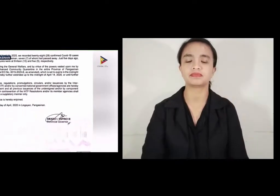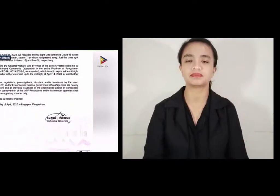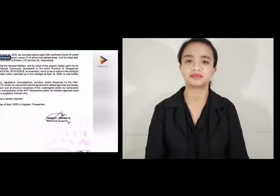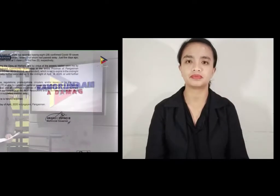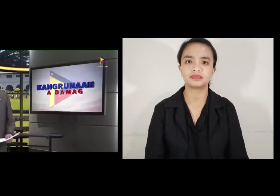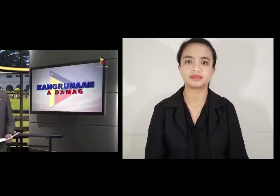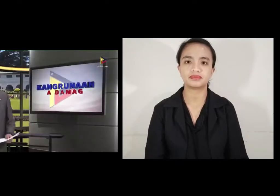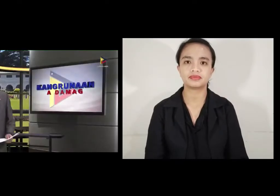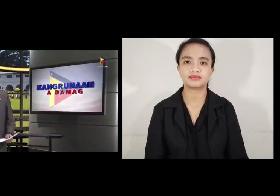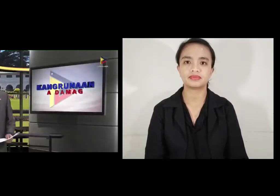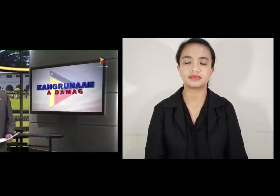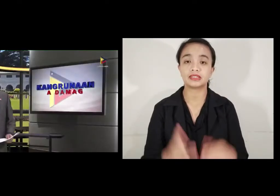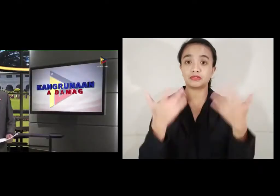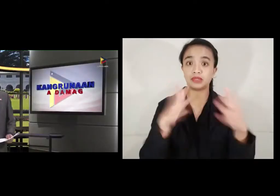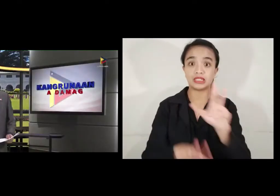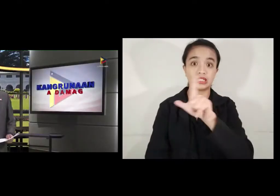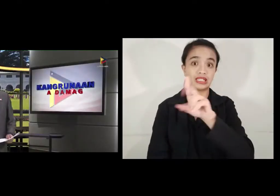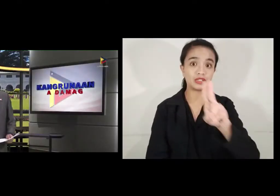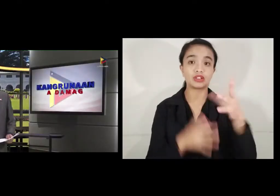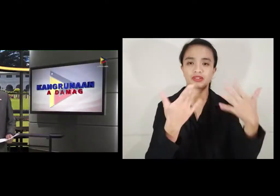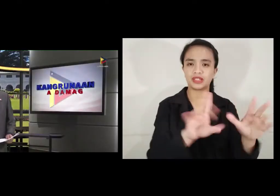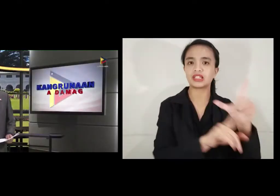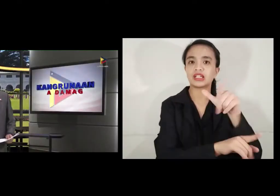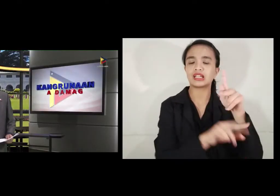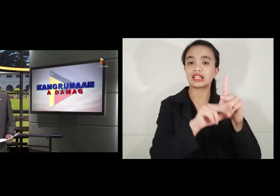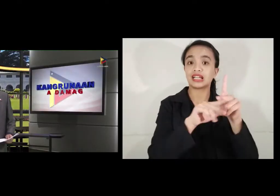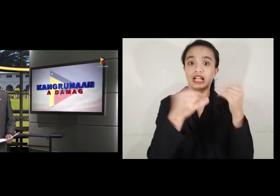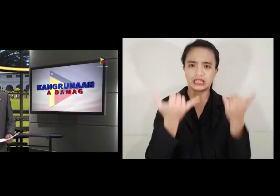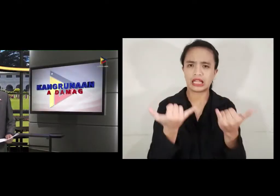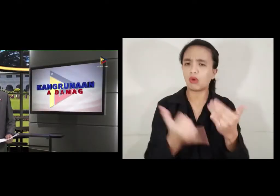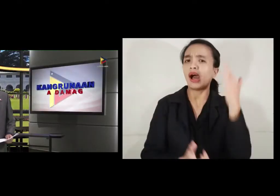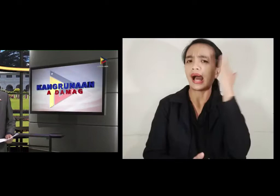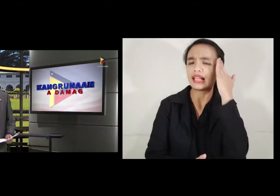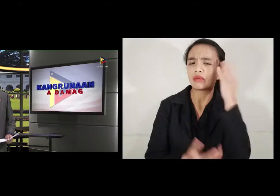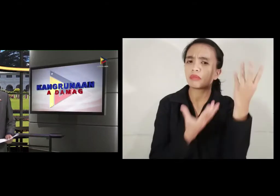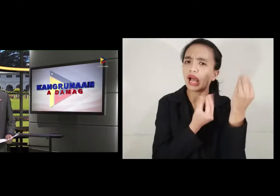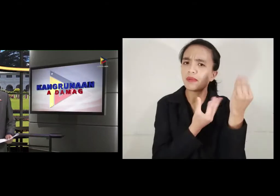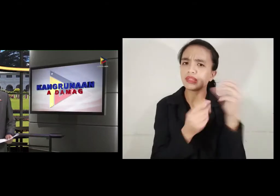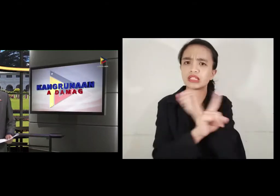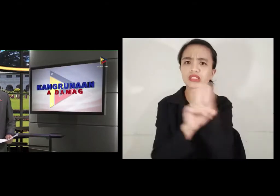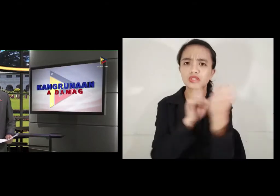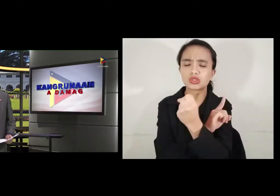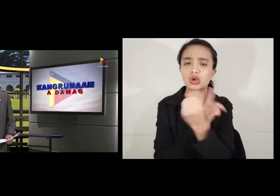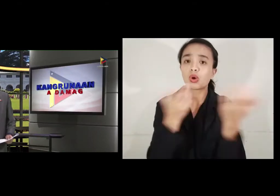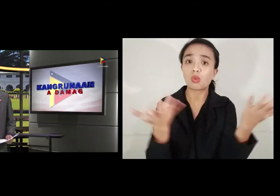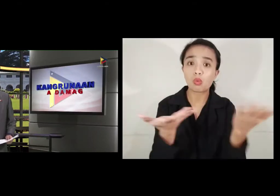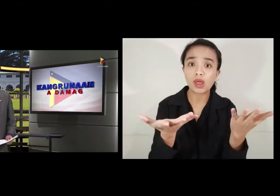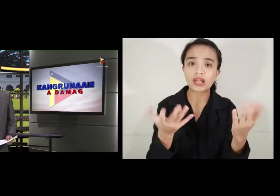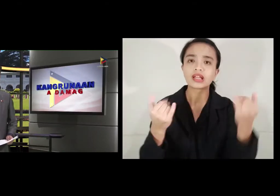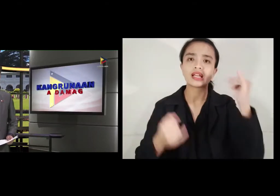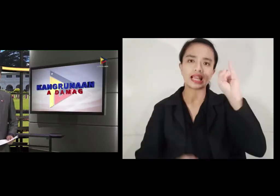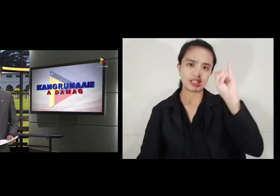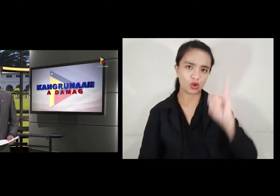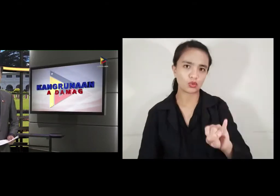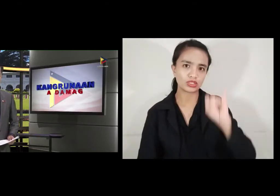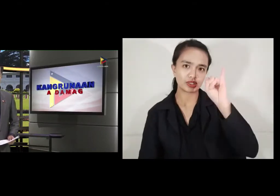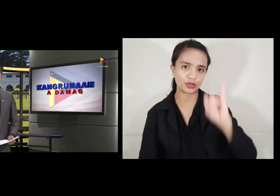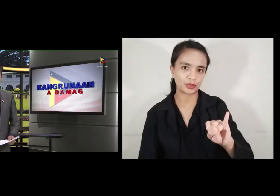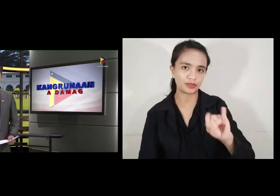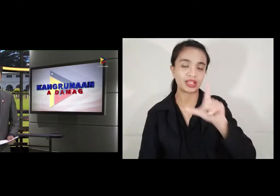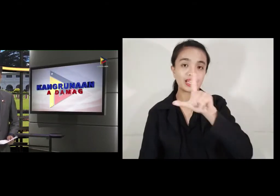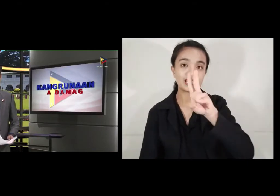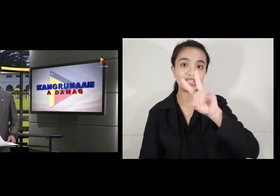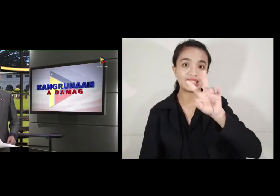2020. Kalpasan ti La Union ken Pangasinan, intay mo't amuan ti sitwasyon sa Jay probinsya ti Ilocos